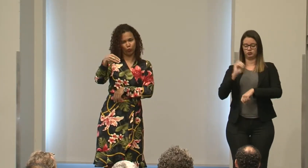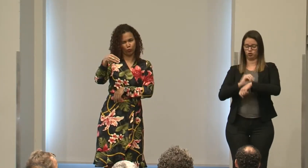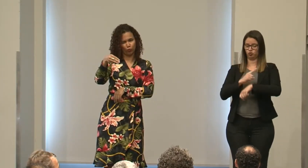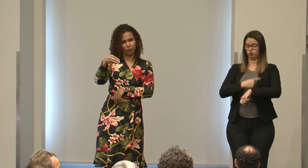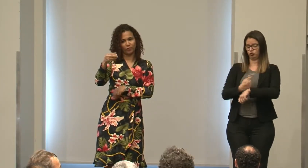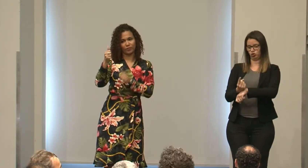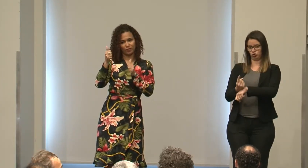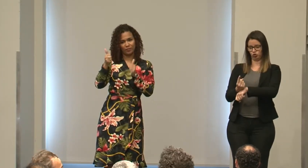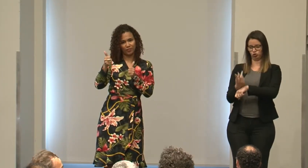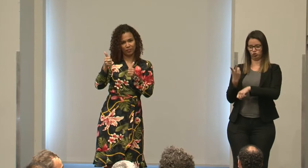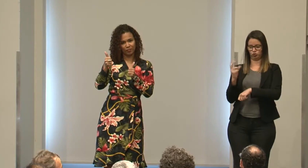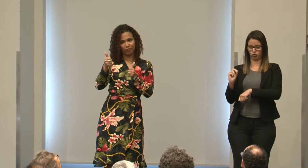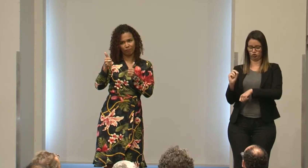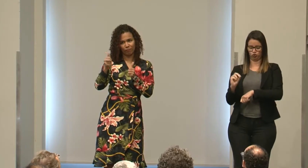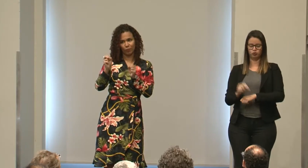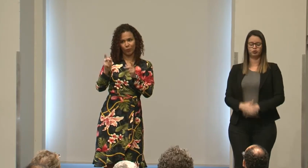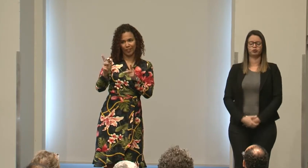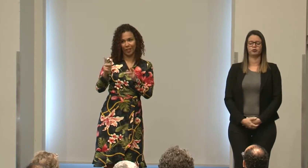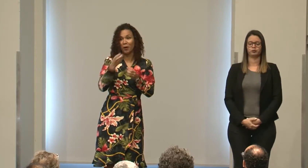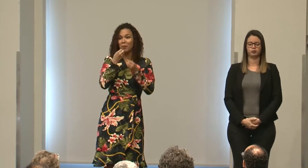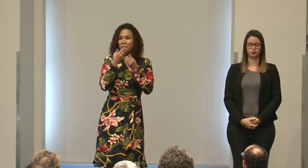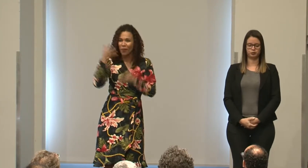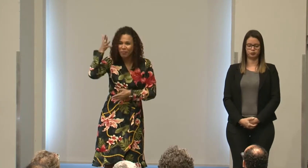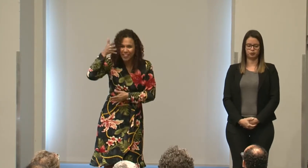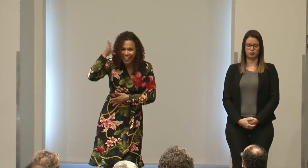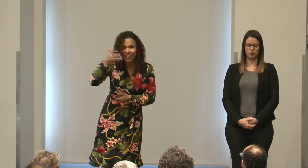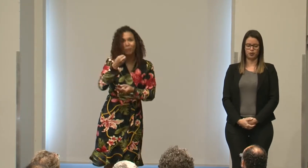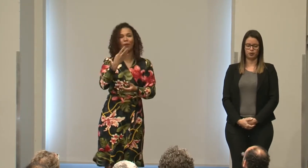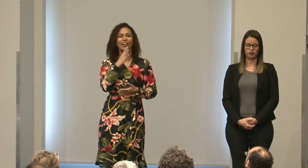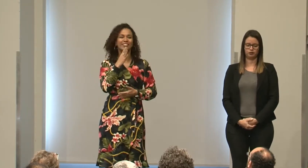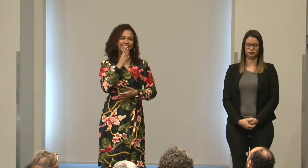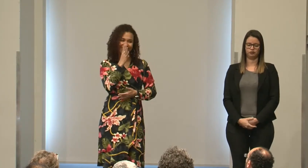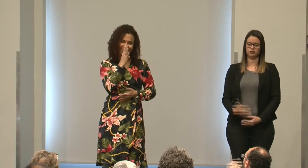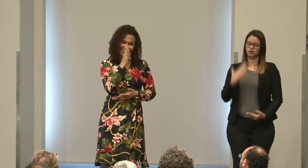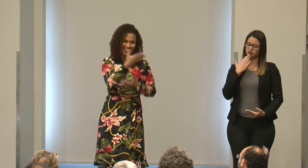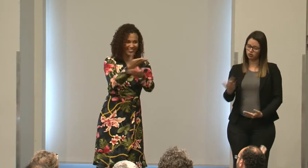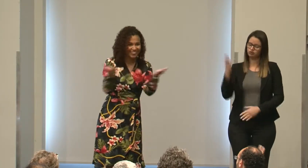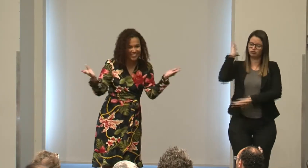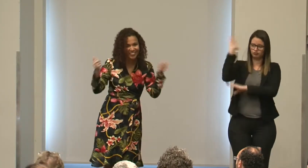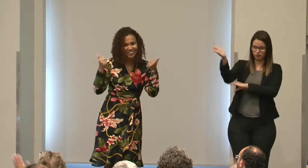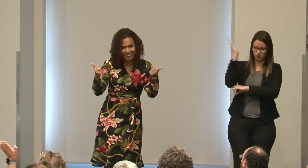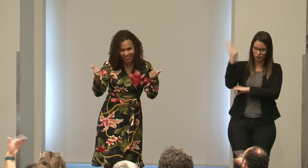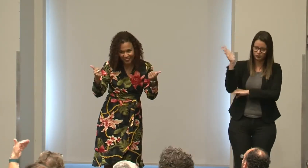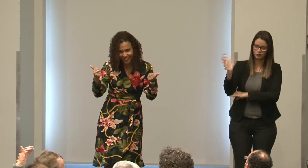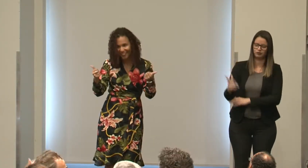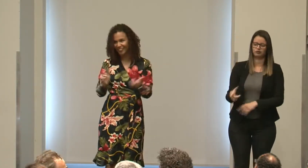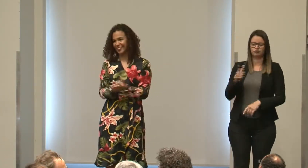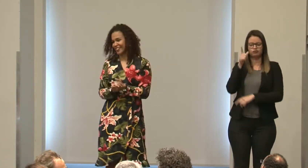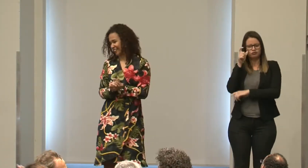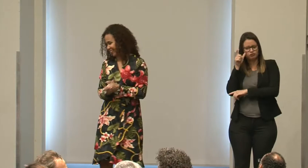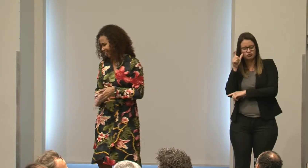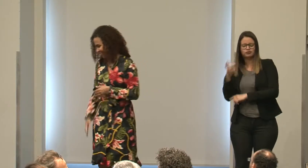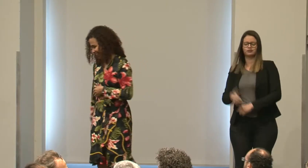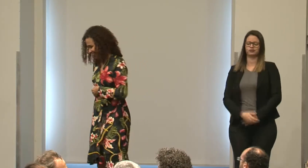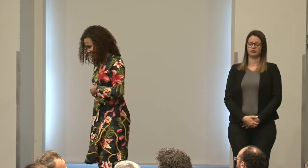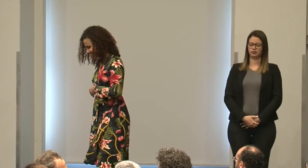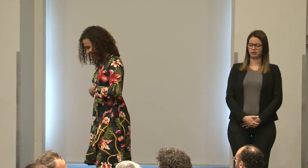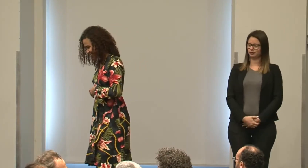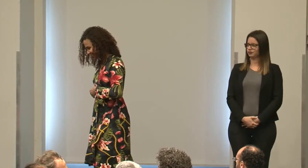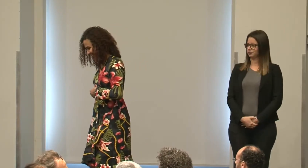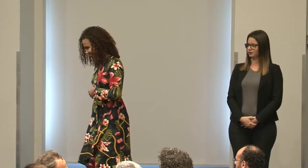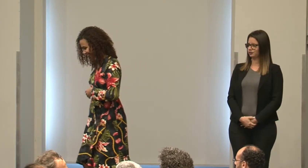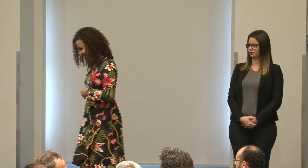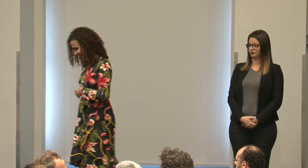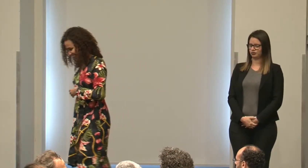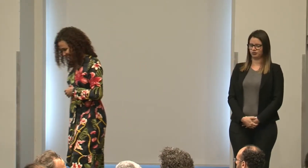Cordeiro. Ele tem 20 minutos para sua fala. Uma boa palestra a todos, um bom conhecimento.